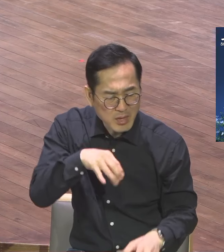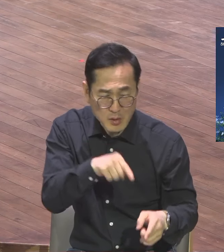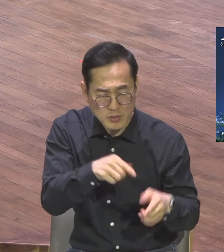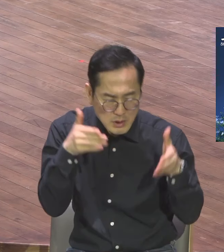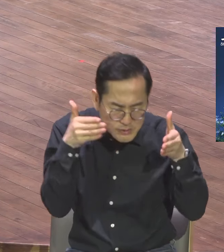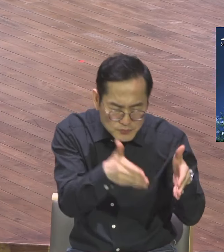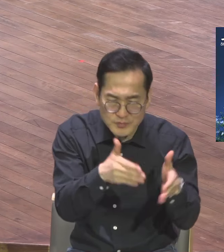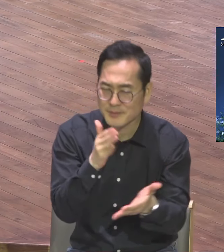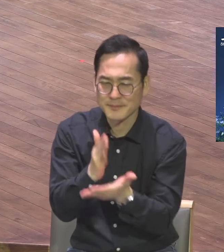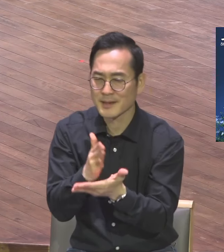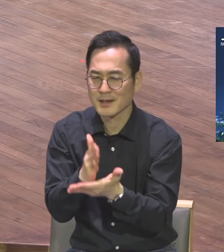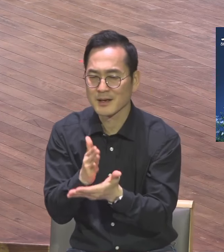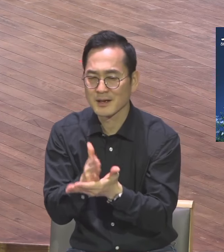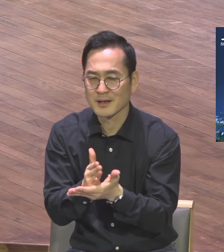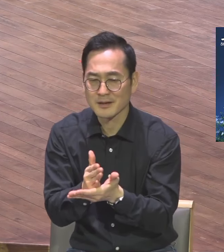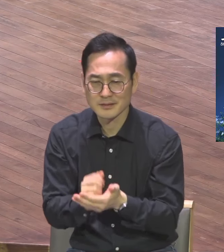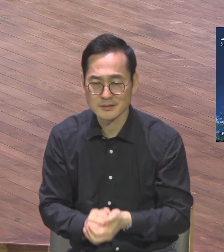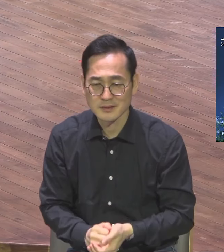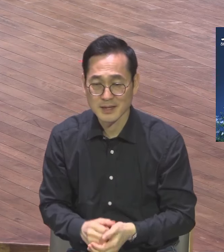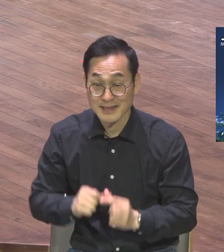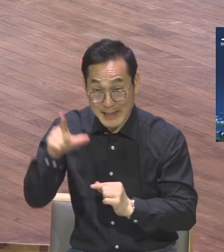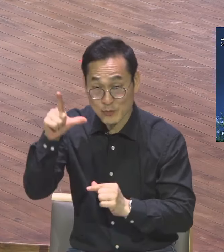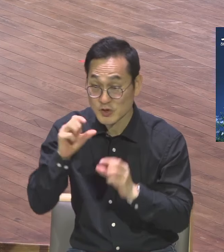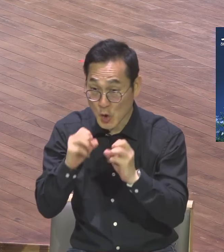가면요 돈입니다. 돈.